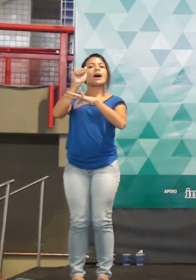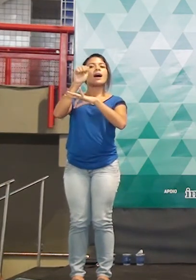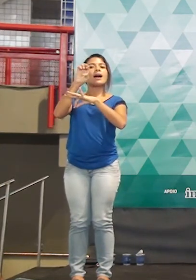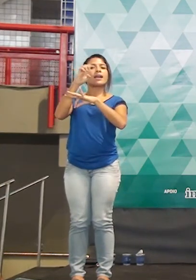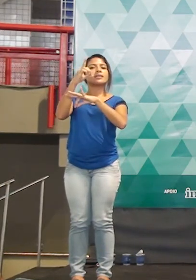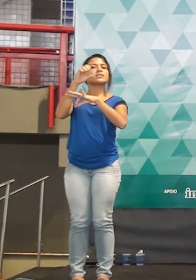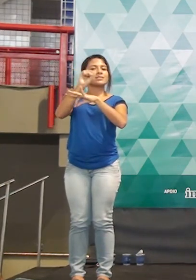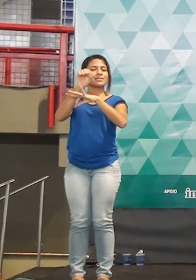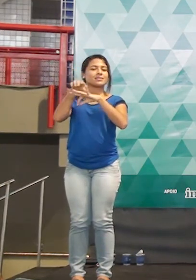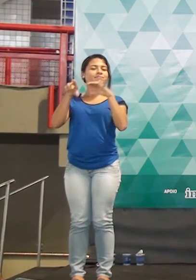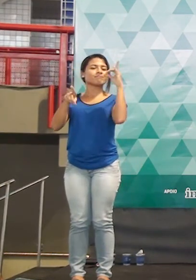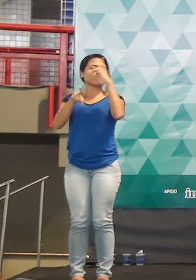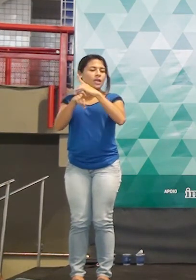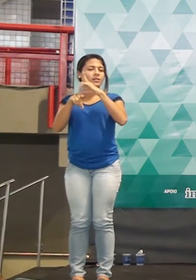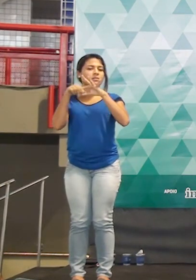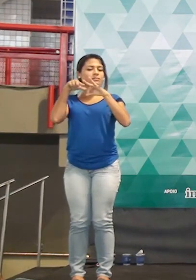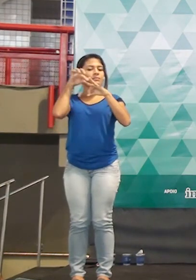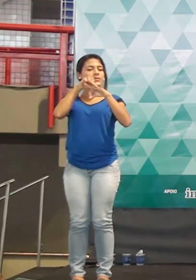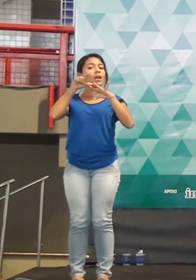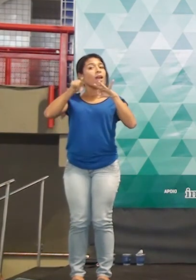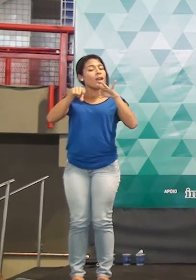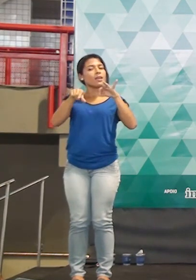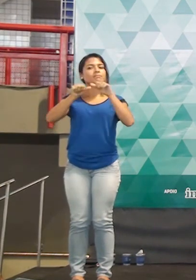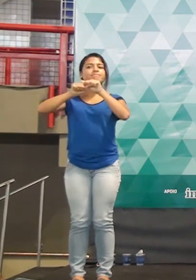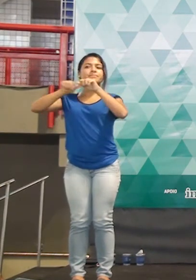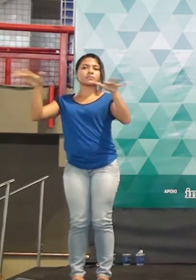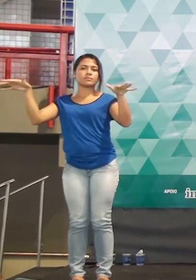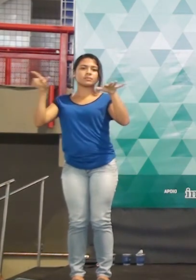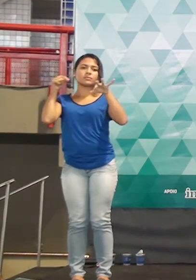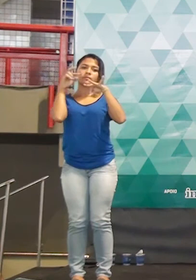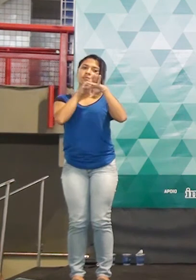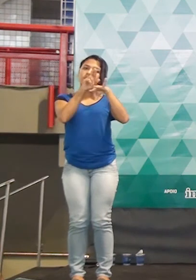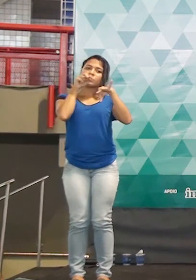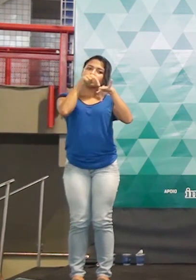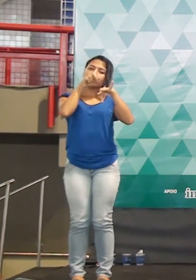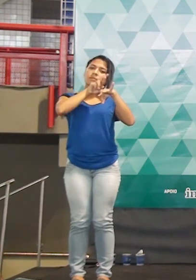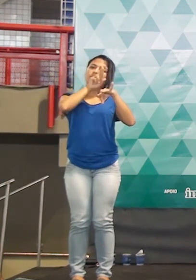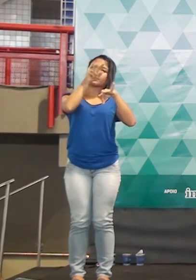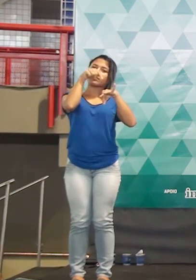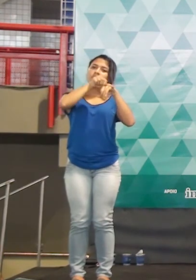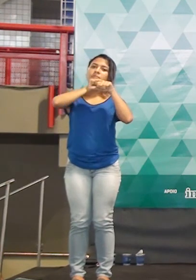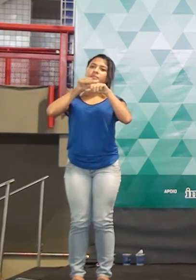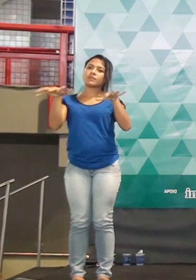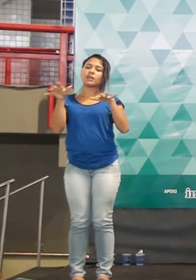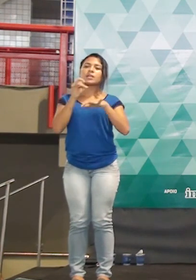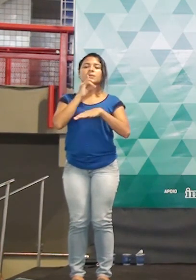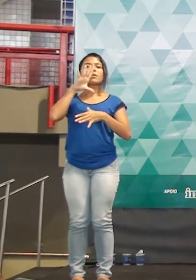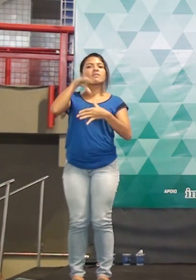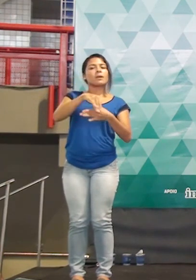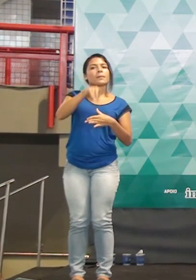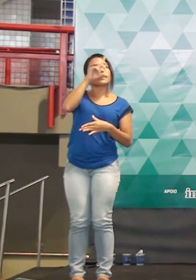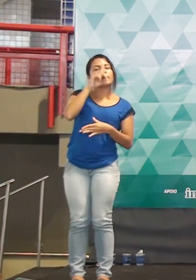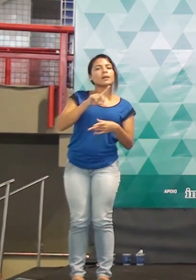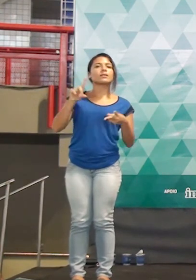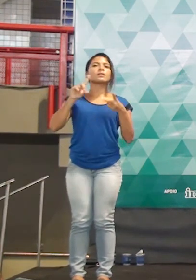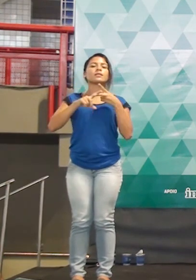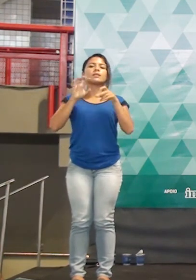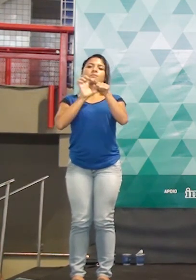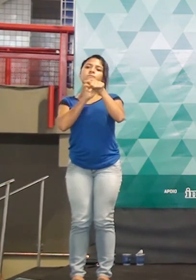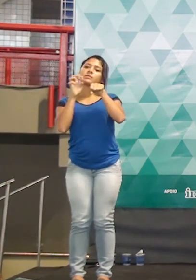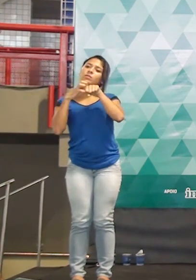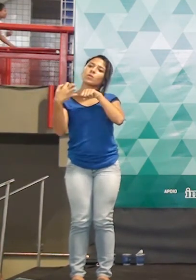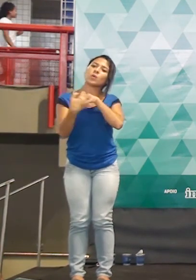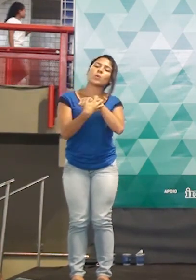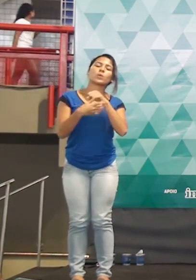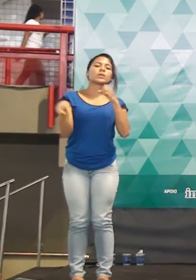vocês forem falar de arboviroses, vocês vão falar de dengue, febre amarela, chikungunya e